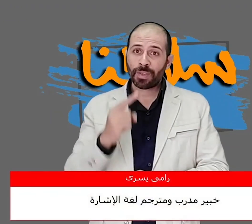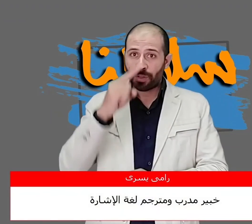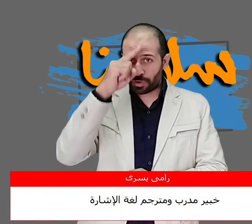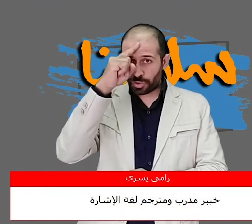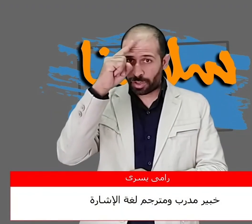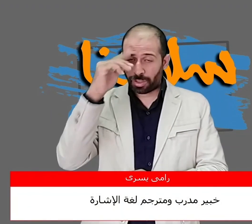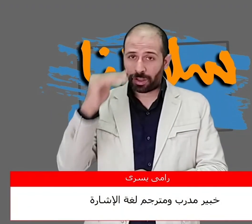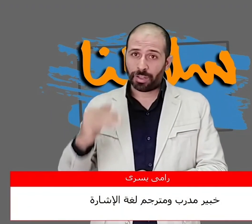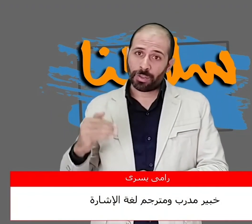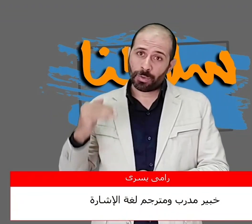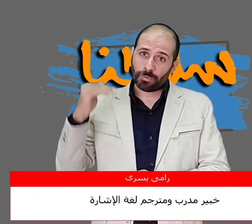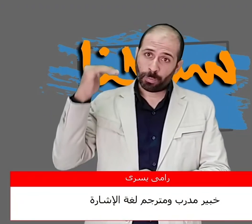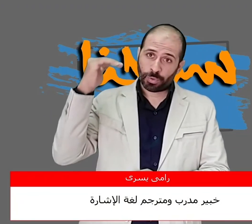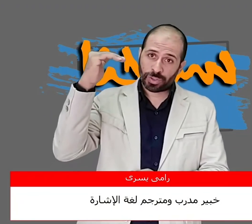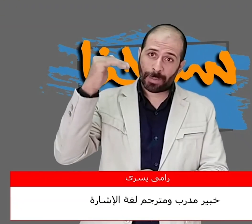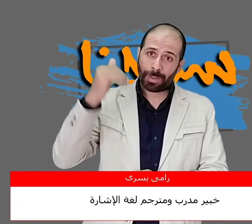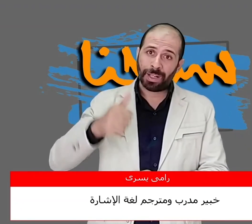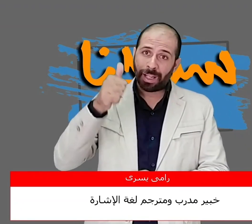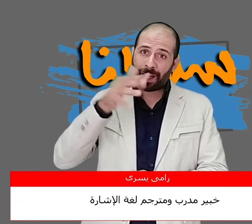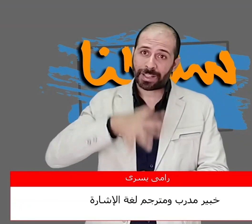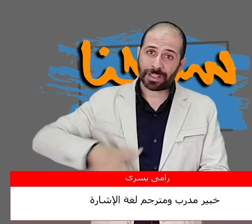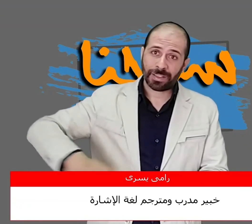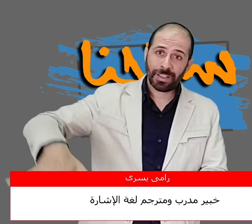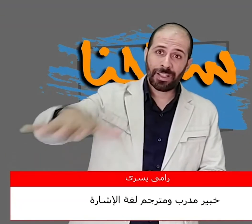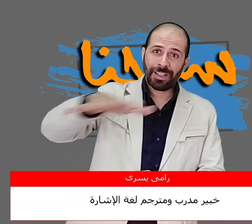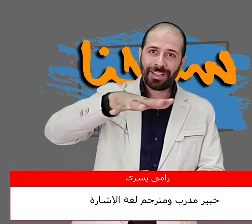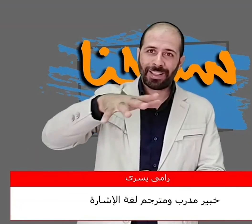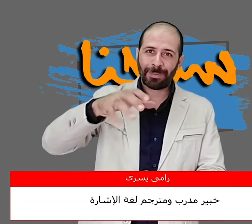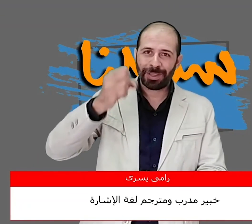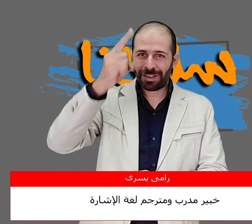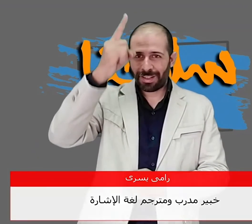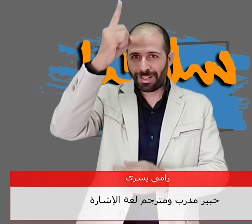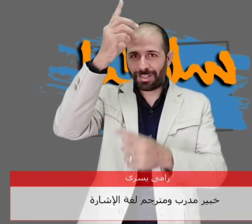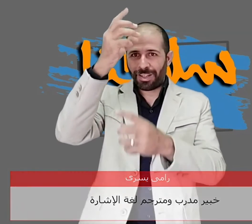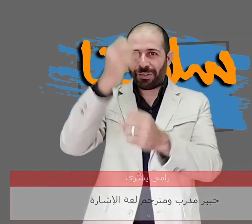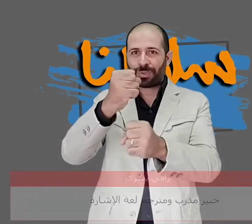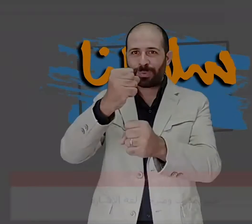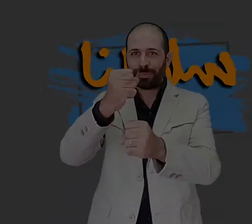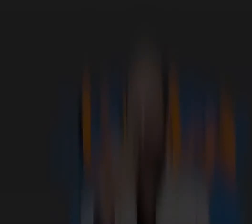ان شاء الله، مستقبل احسن للجميع. الله يحفظكم.